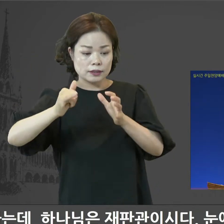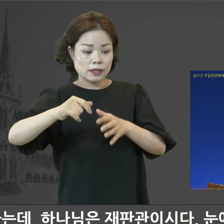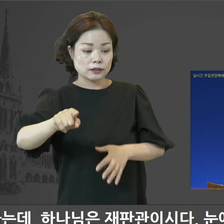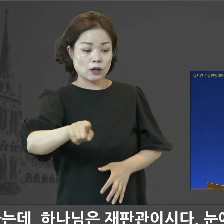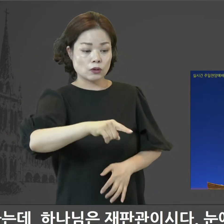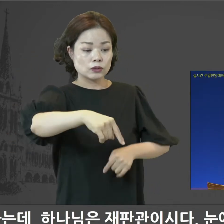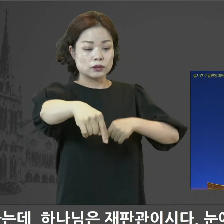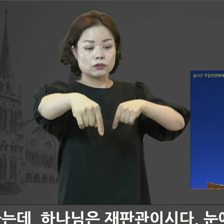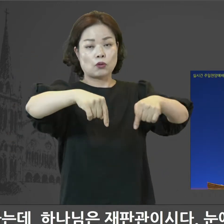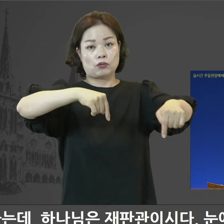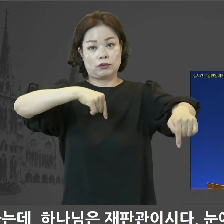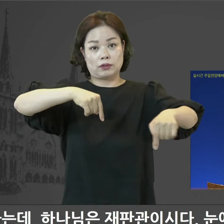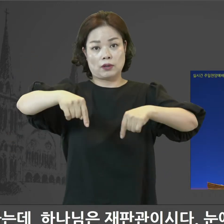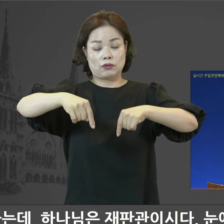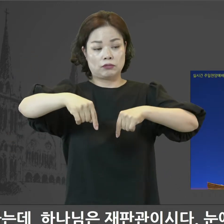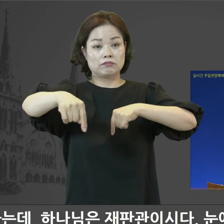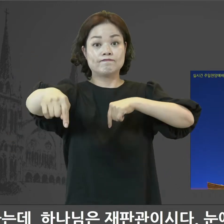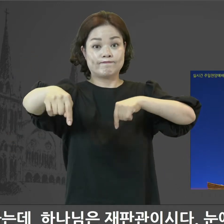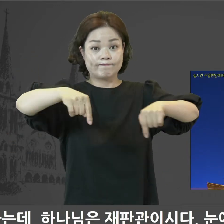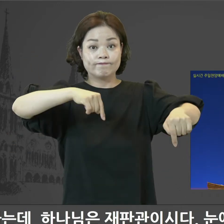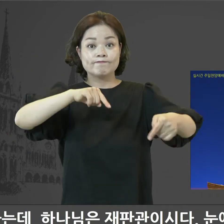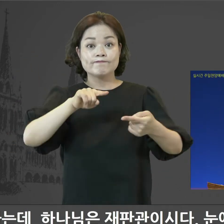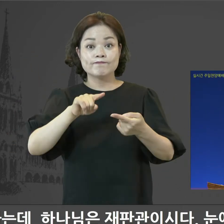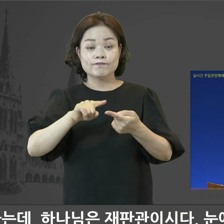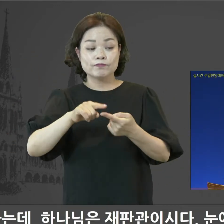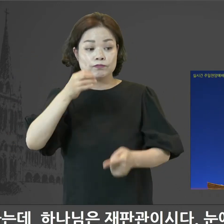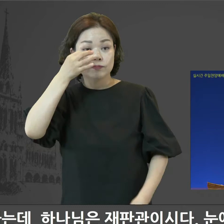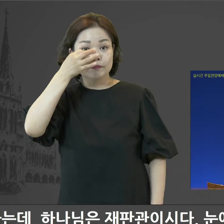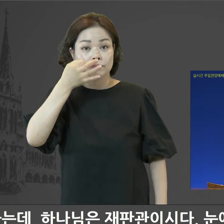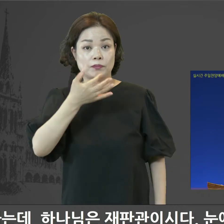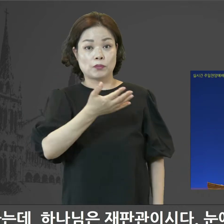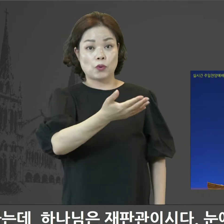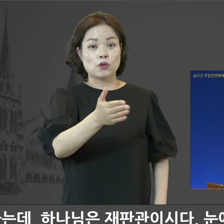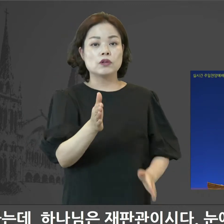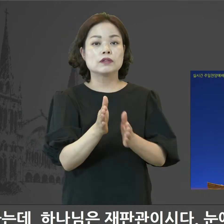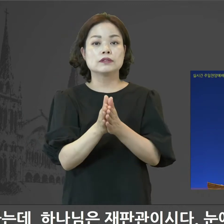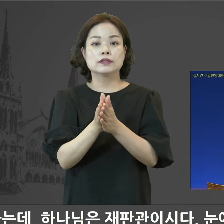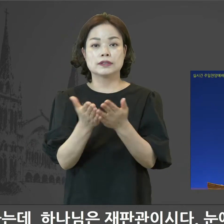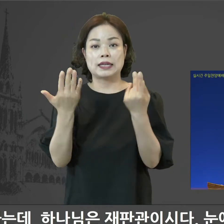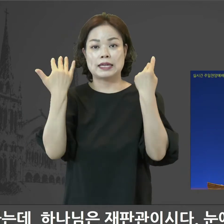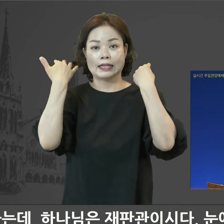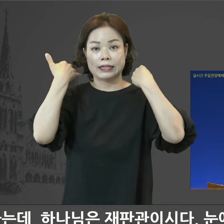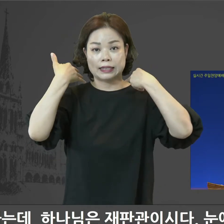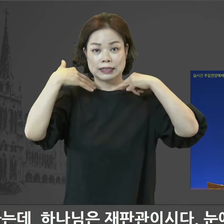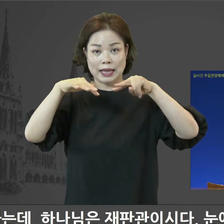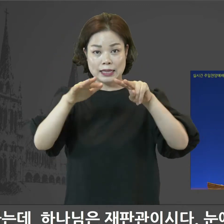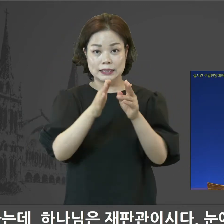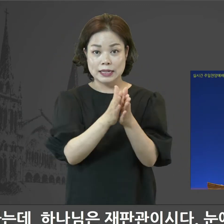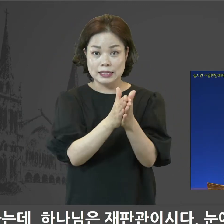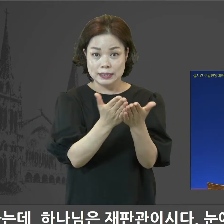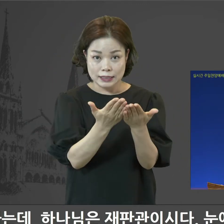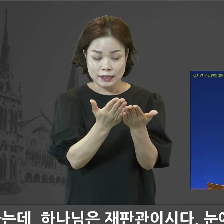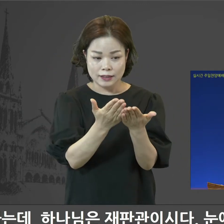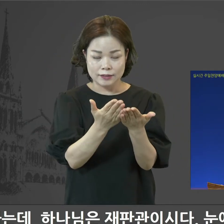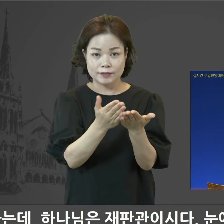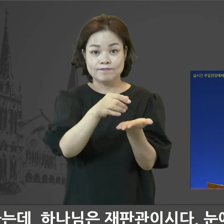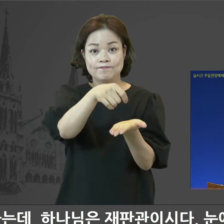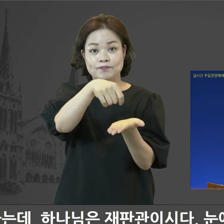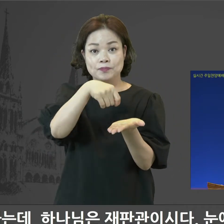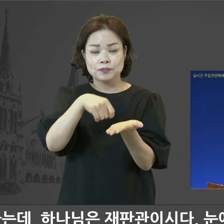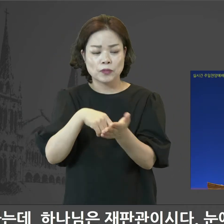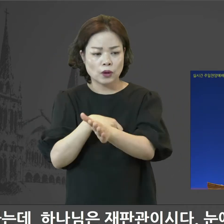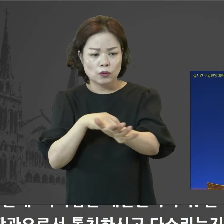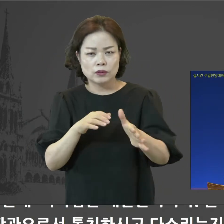어떻게 통치하시고 다스리시는지를 보여주는 책이 곧 다니엘서의 말씀입니다. 우리가 이걸